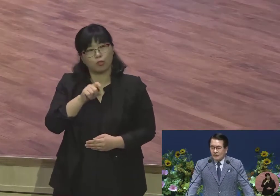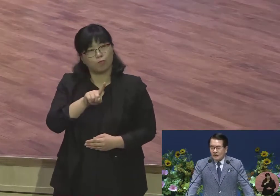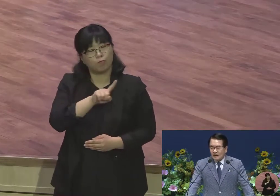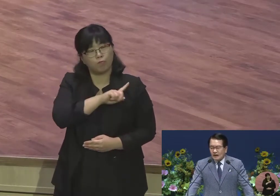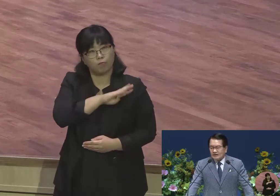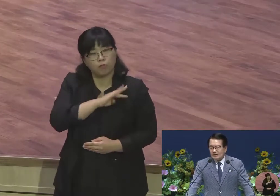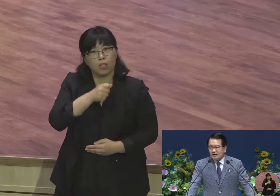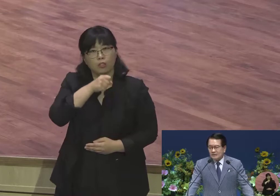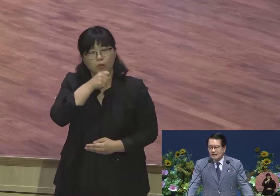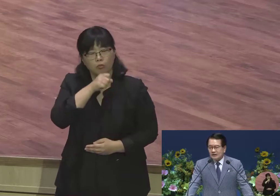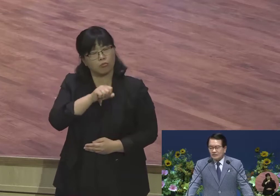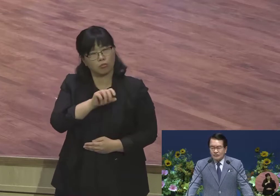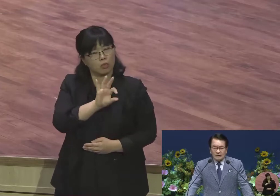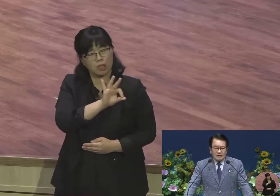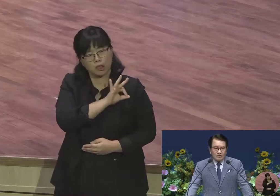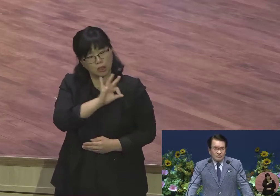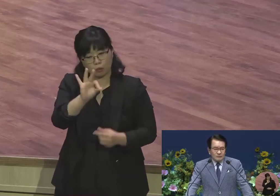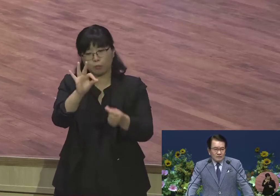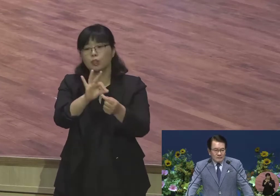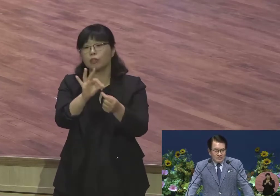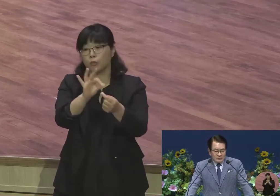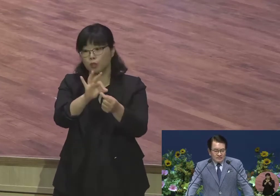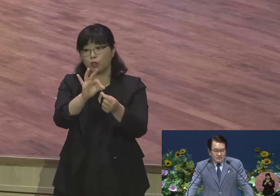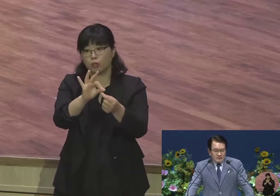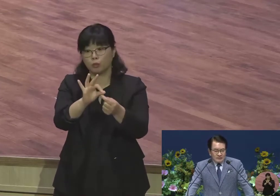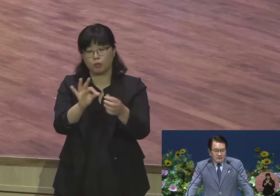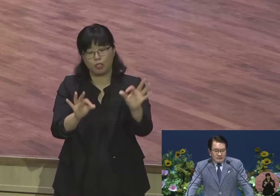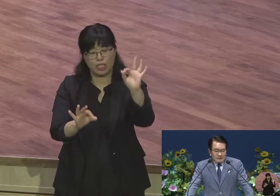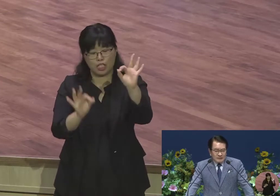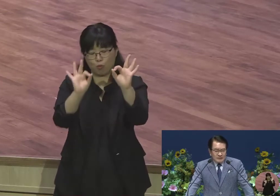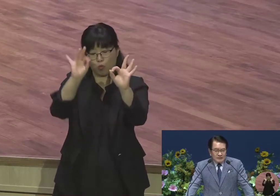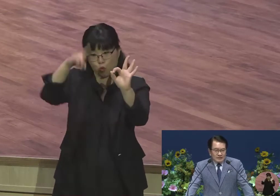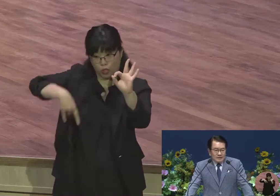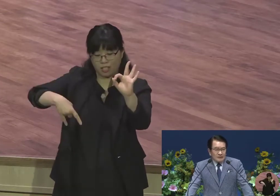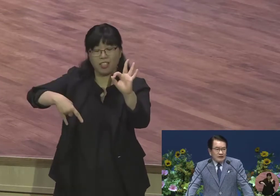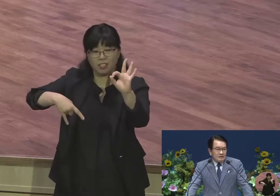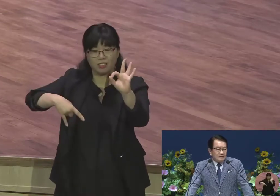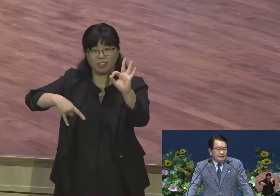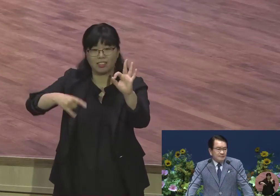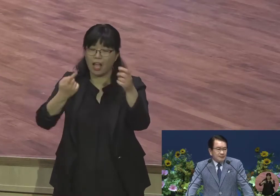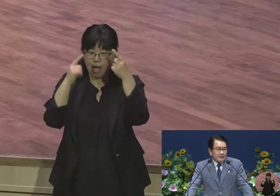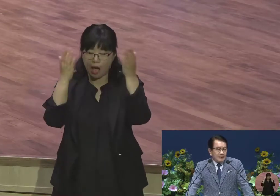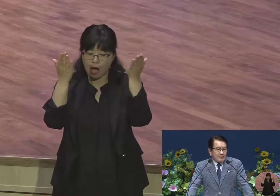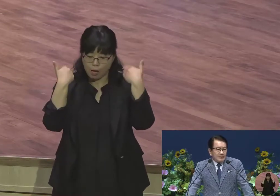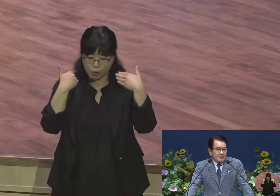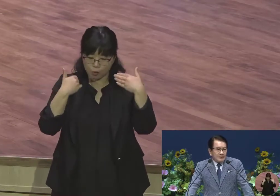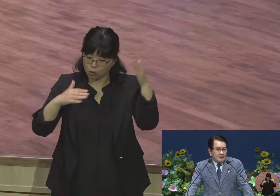대학이 학생이 얼마냐 물으니까 6만 명이래요. 그러니까